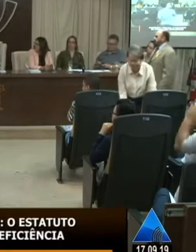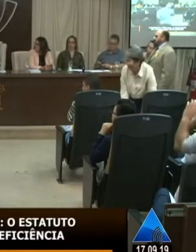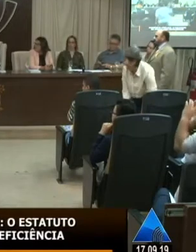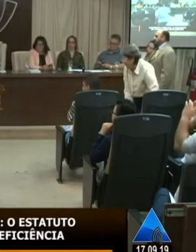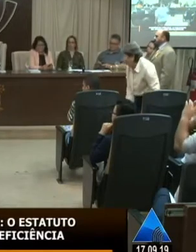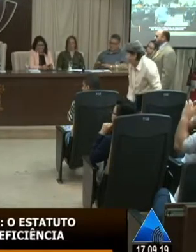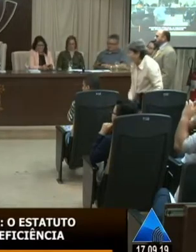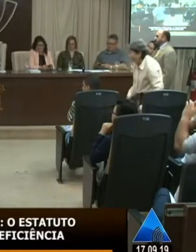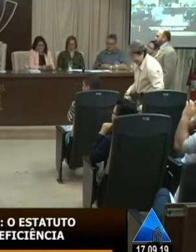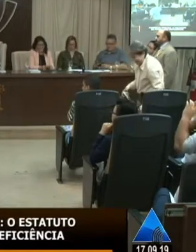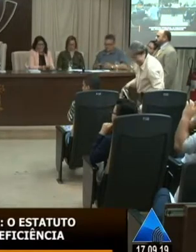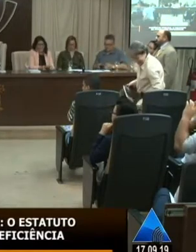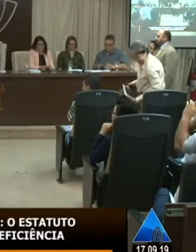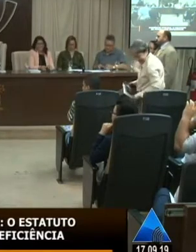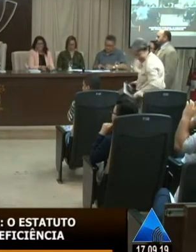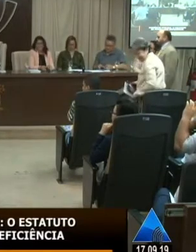Tchau